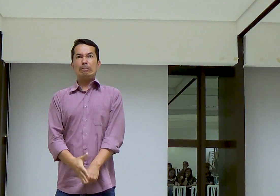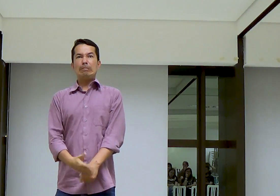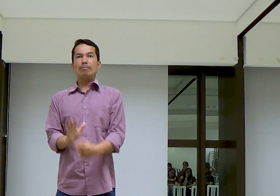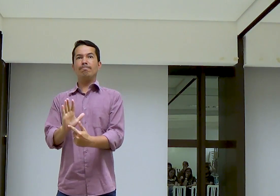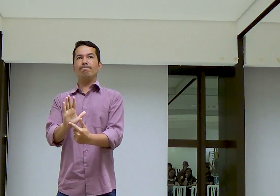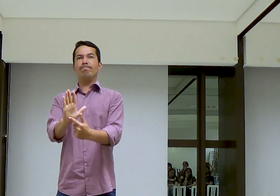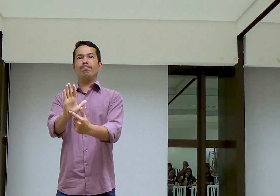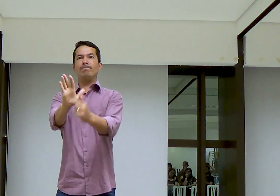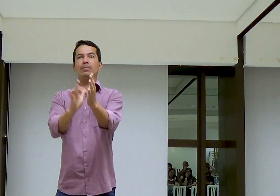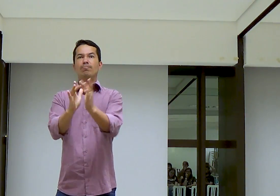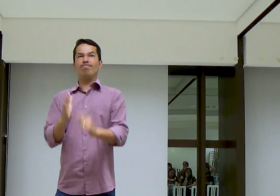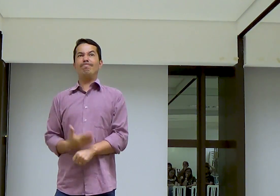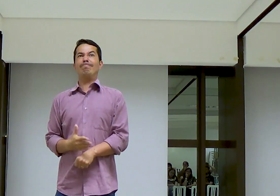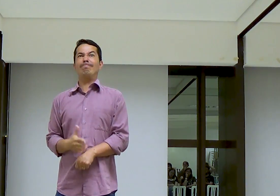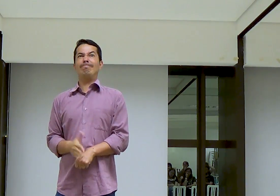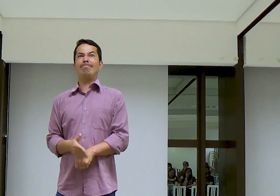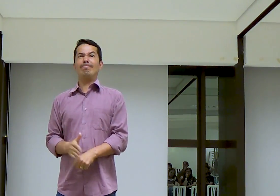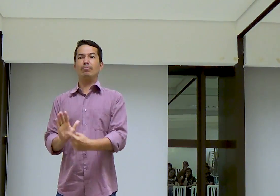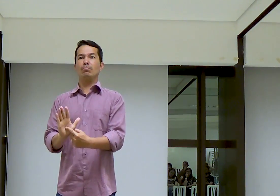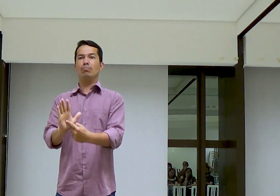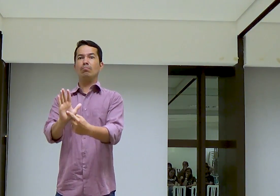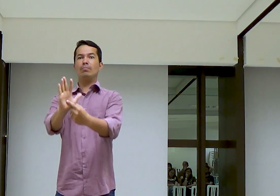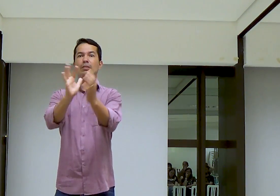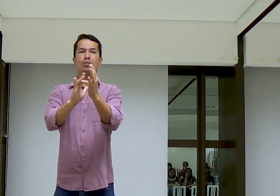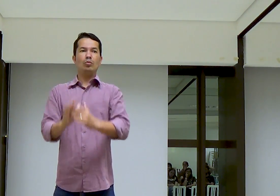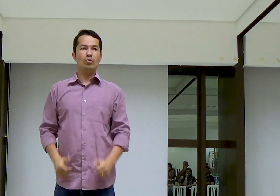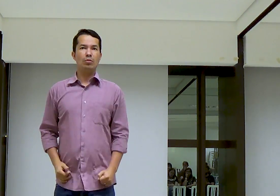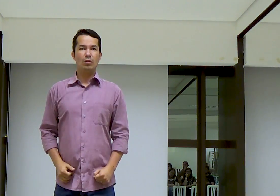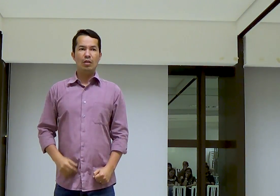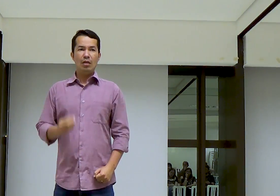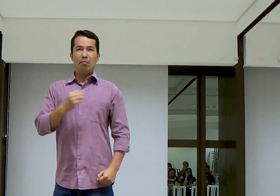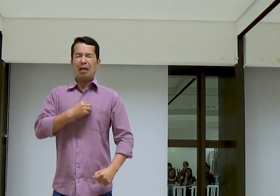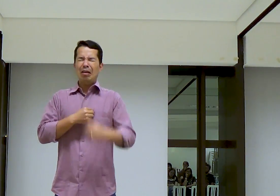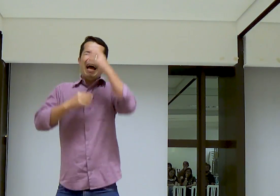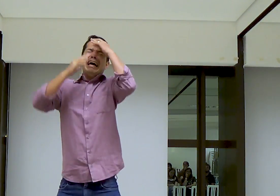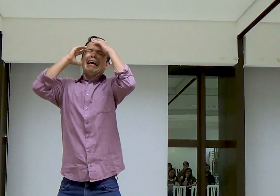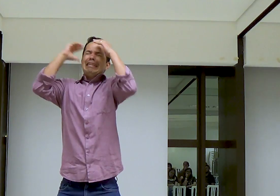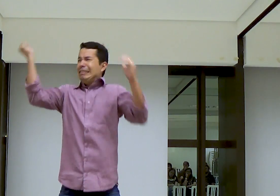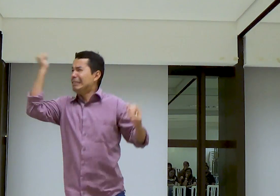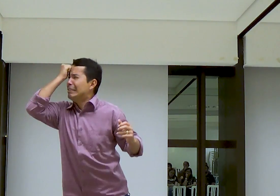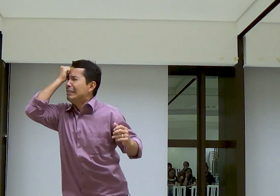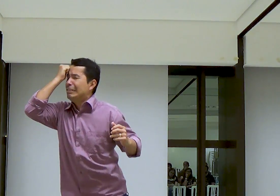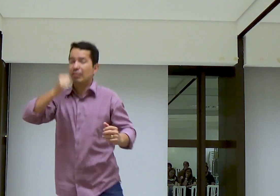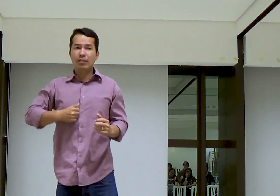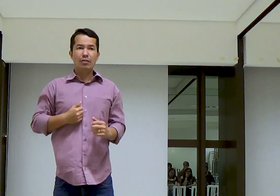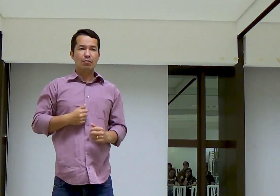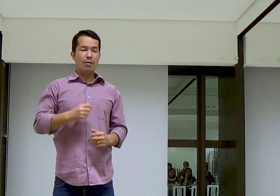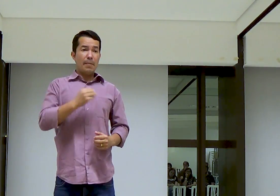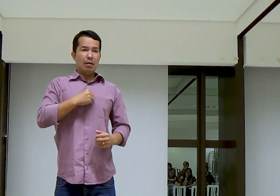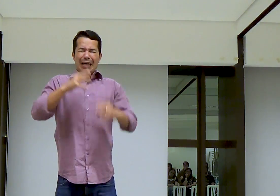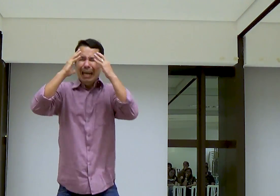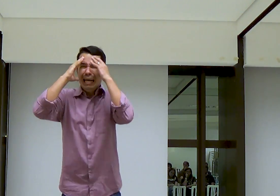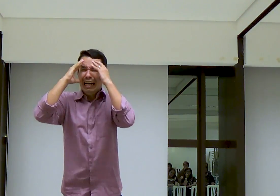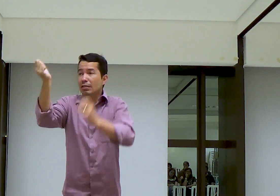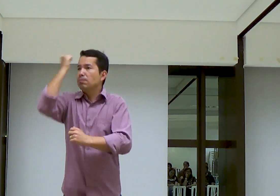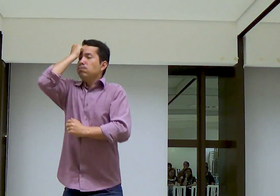isso. Ensinávamos, sim, aprendíamos e ensinávamos. Vinha o pecado, nós